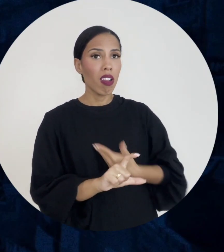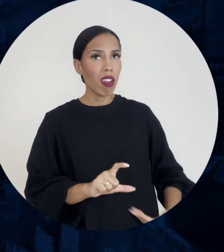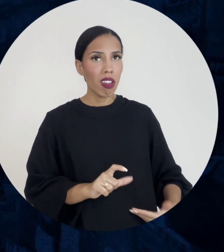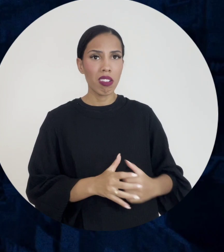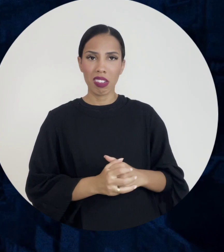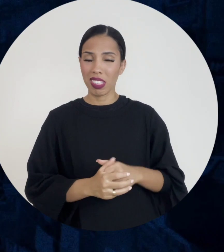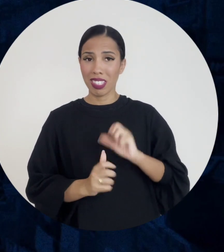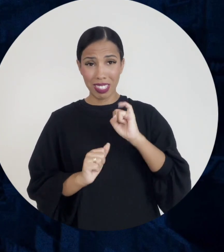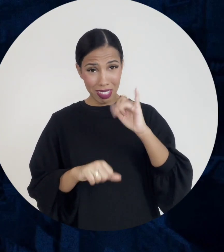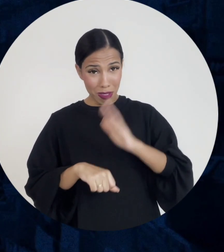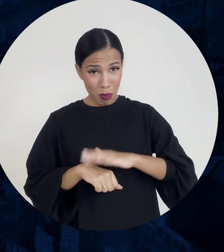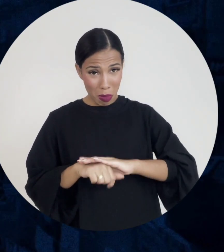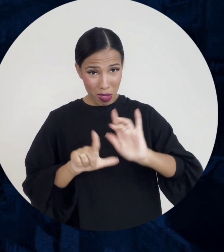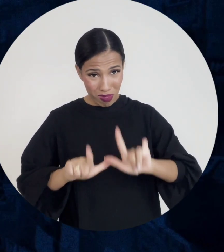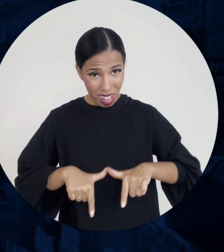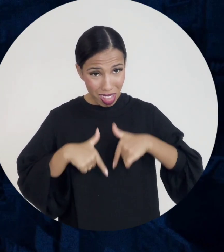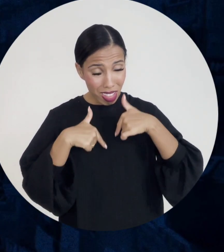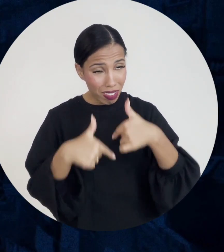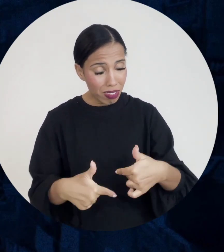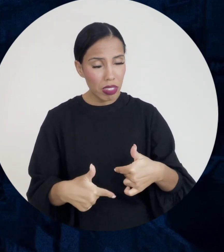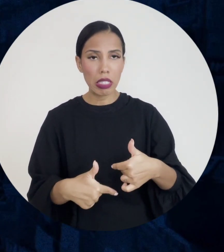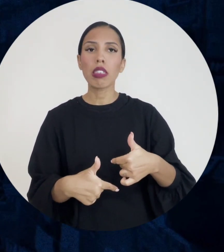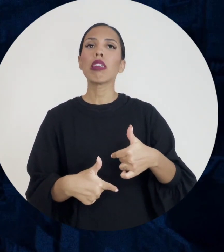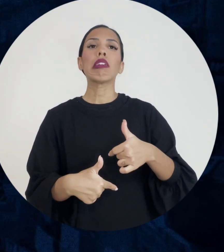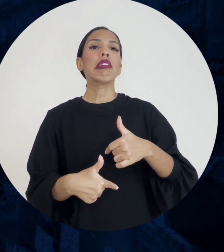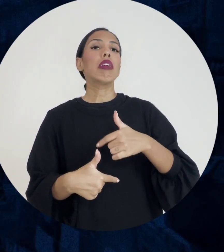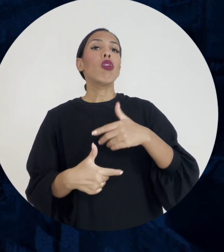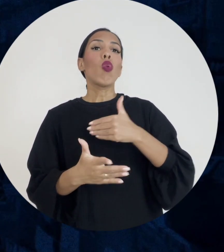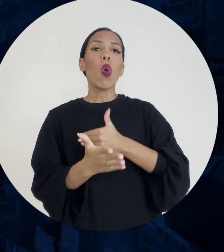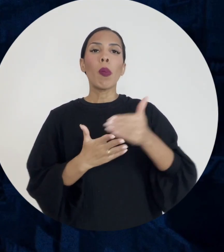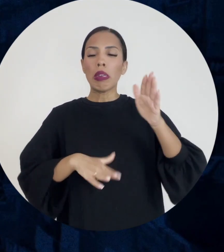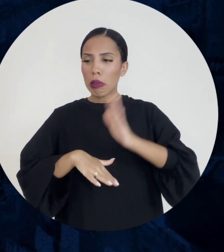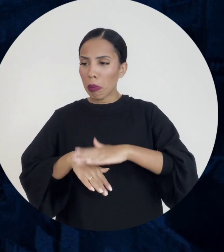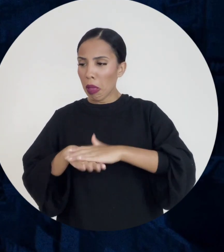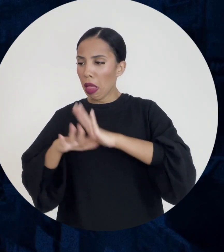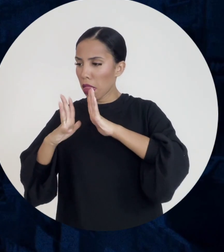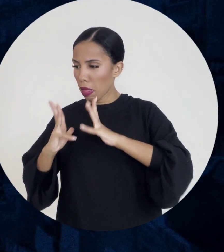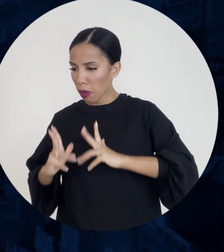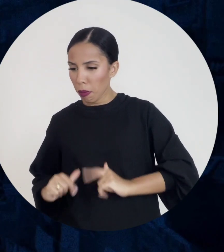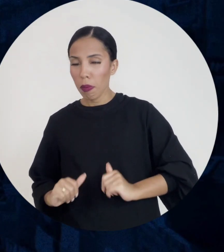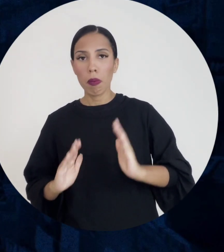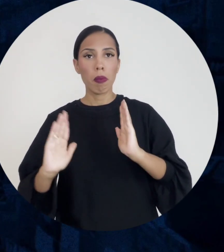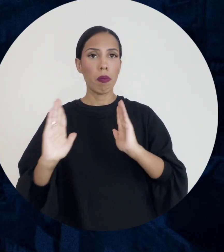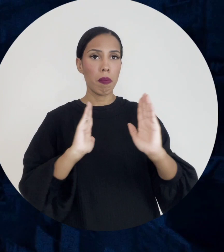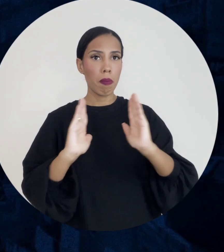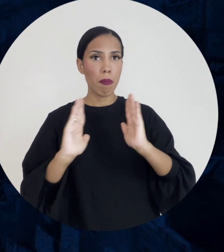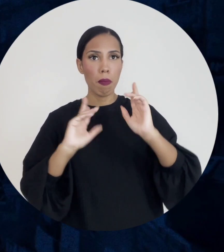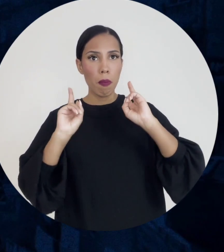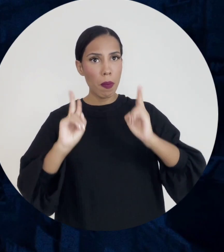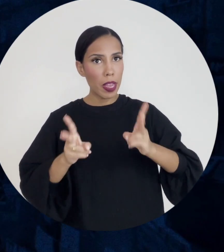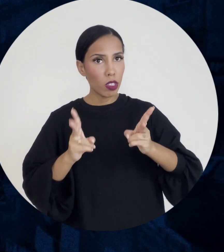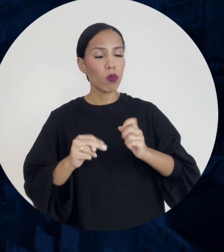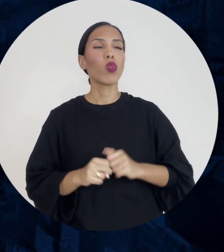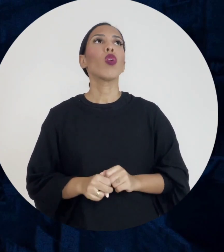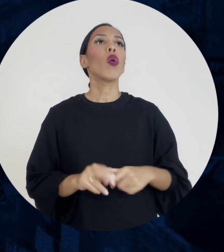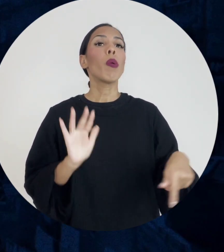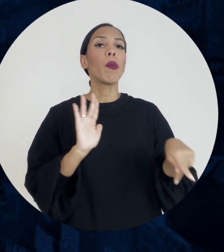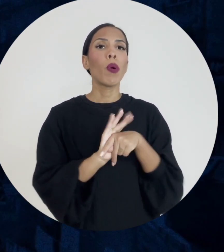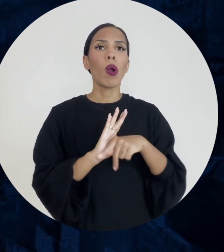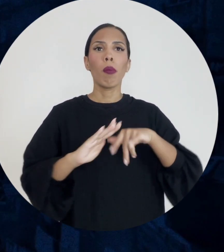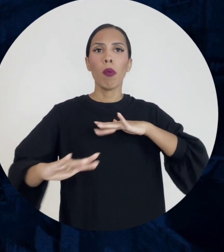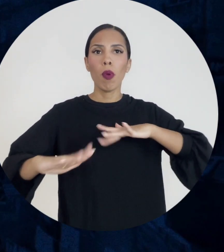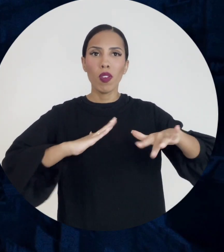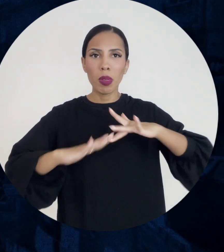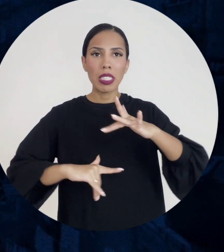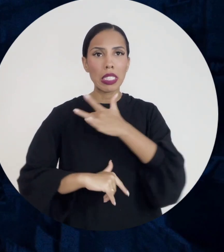mão, se não faz, então começa com saneamento, no mesmo período tem movimento de saúde